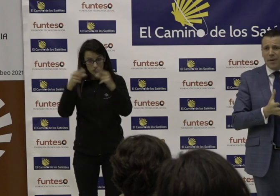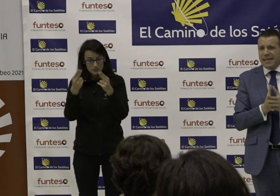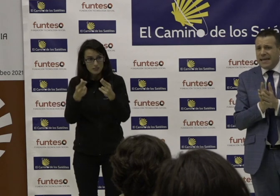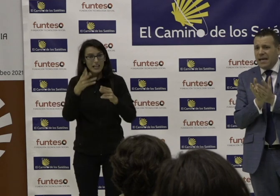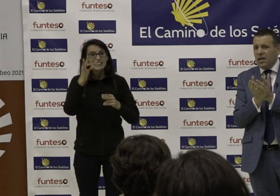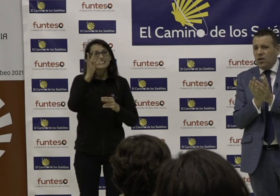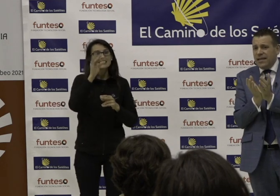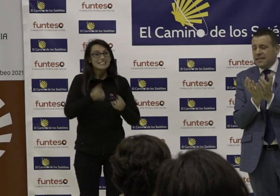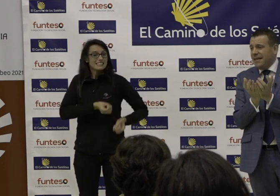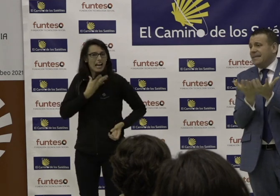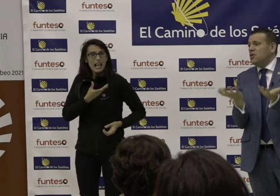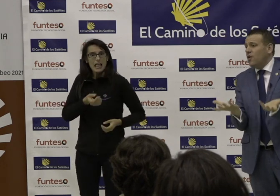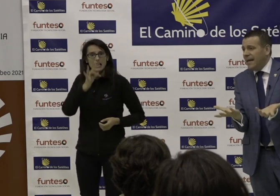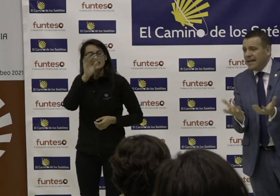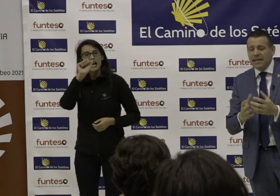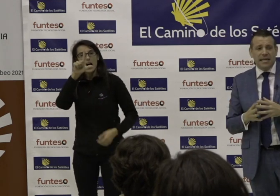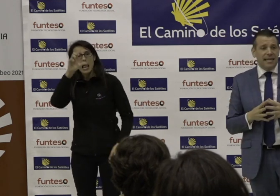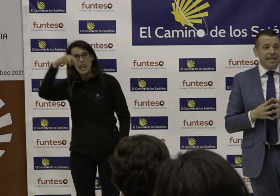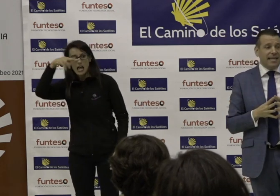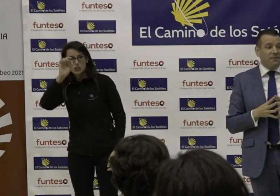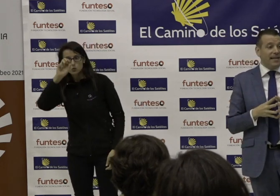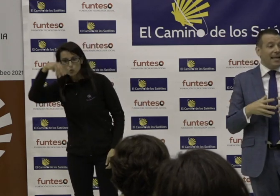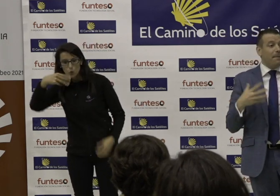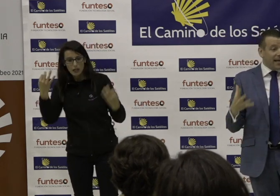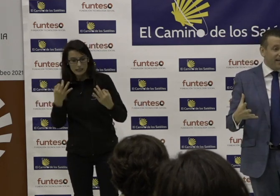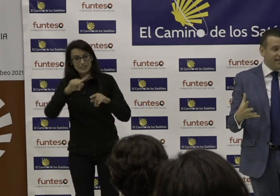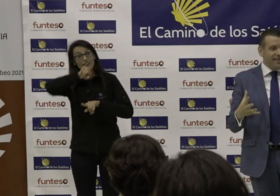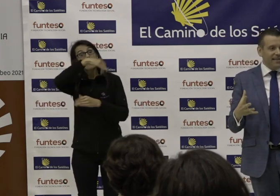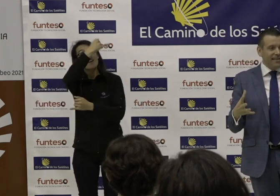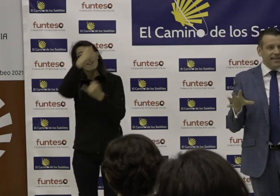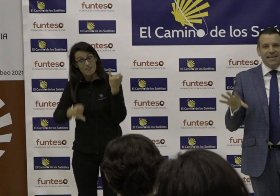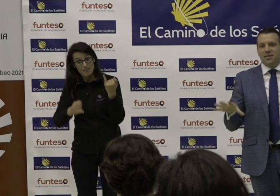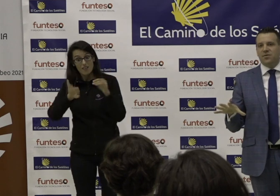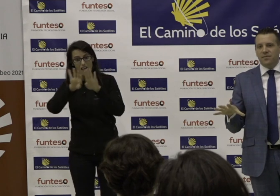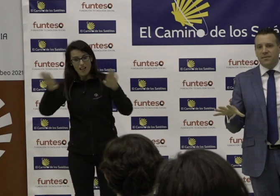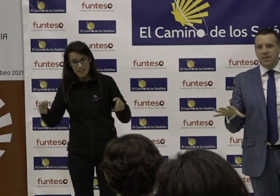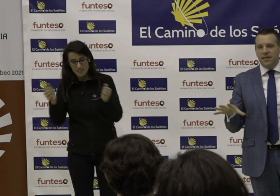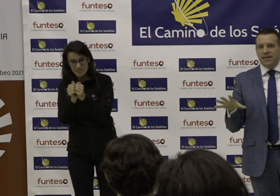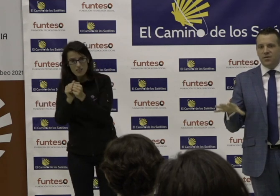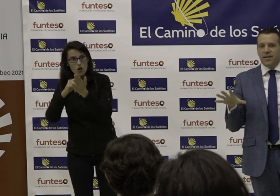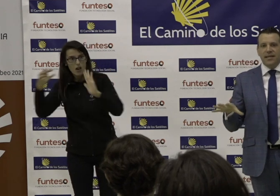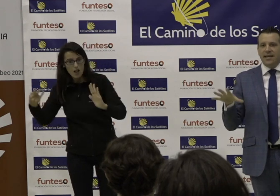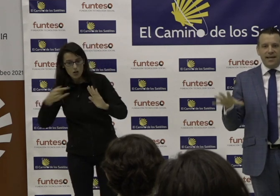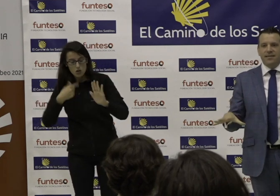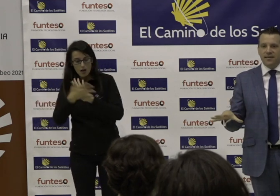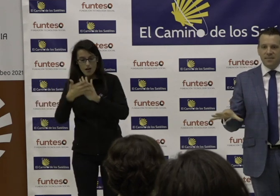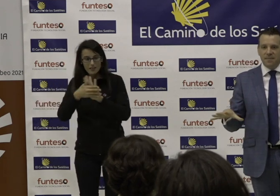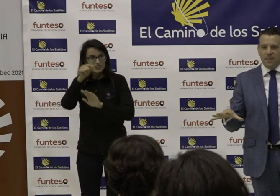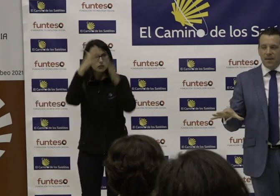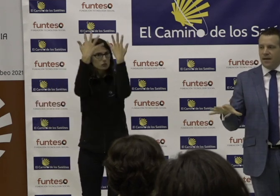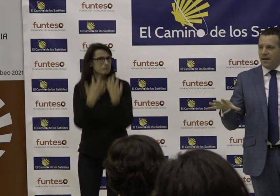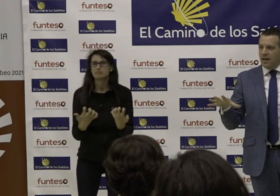talentum, compartir qué era lo que es la tecnolareira y al final hablar de qué es esto. Y esto tiene que